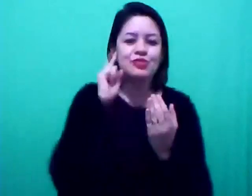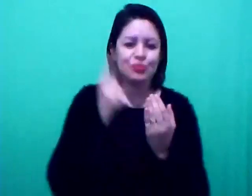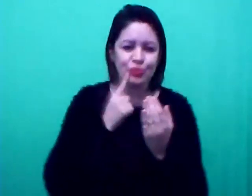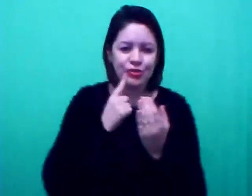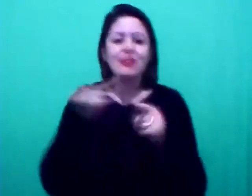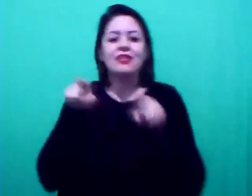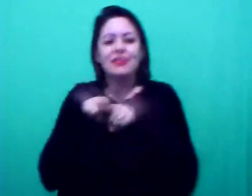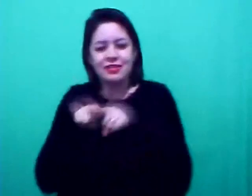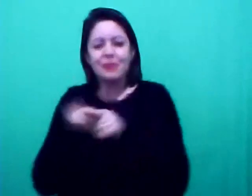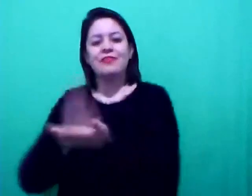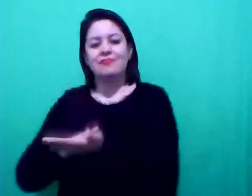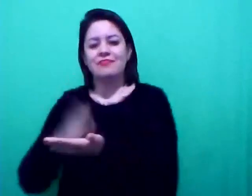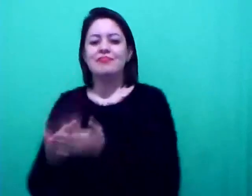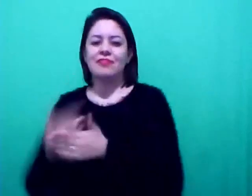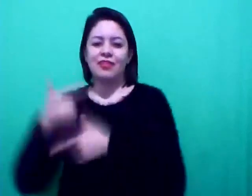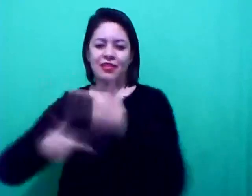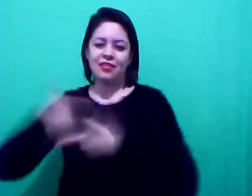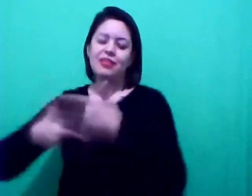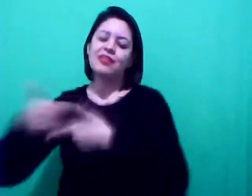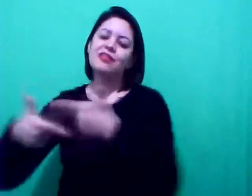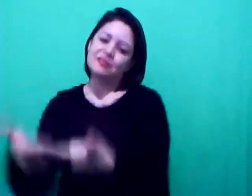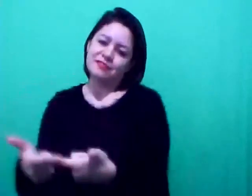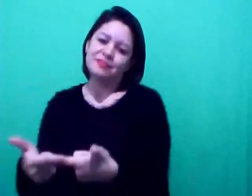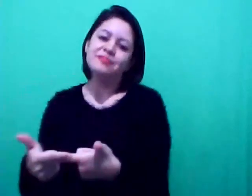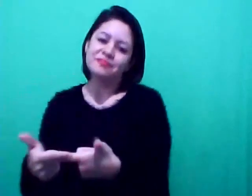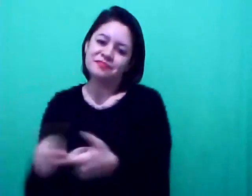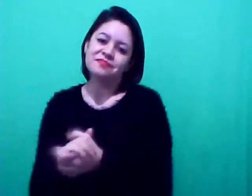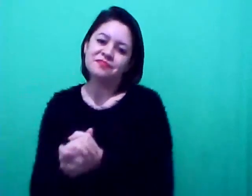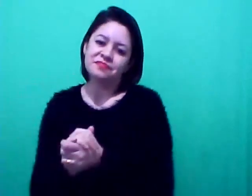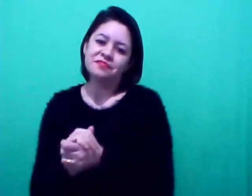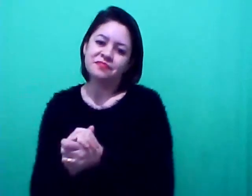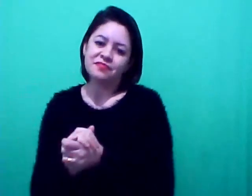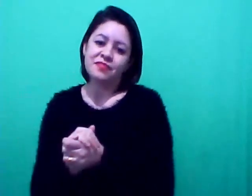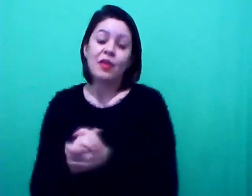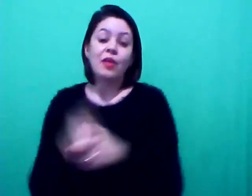Junto, né? O contato com a comunidade surda e eu interpretando quando trabalhava também.